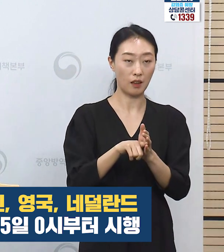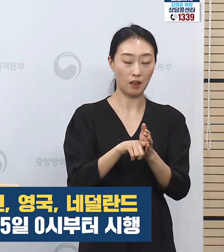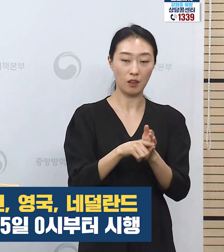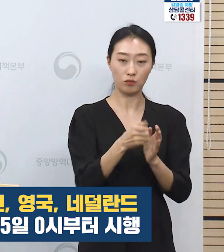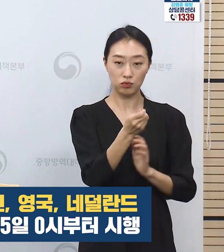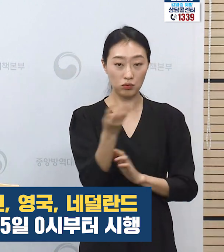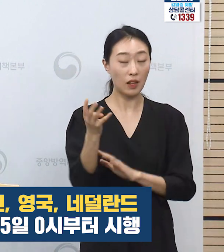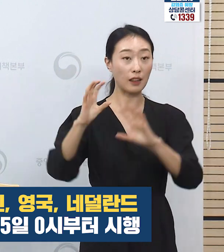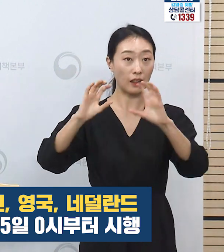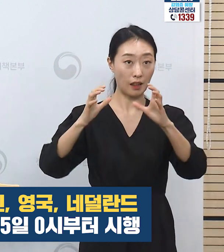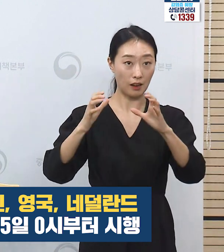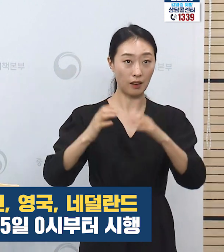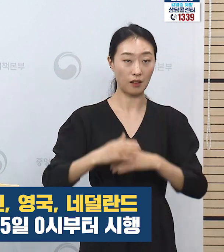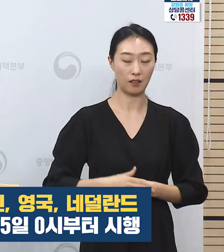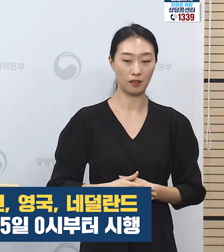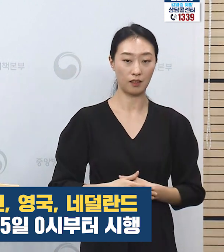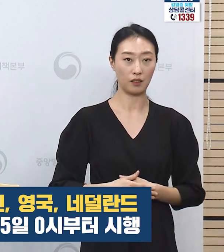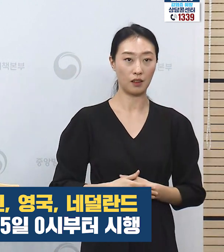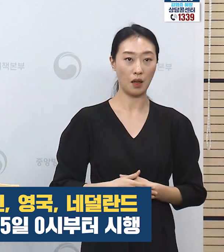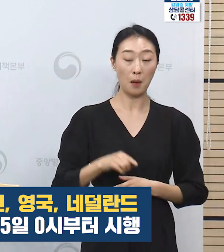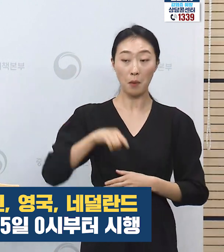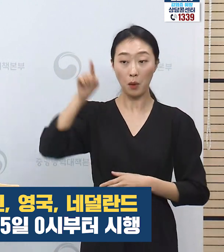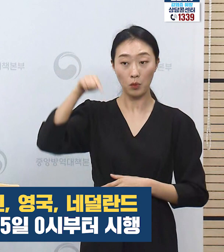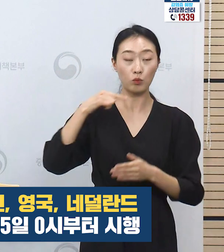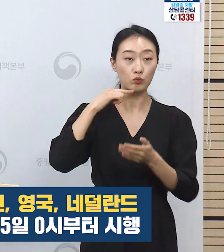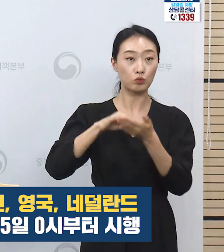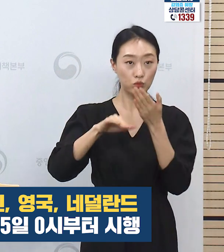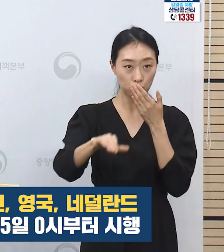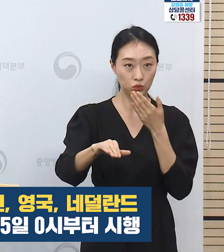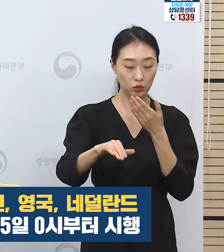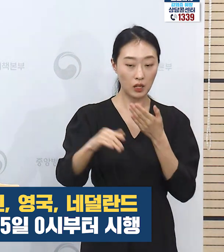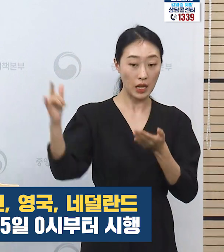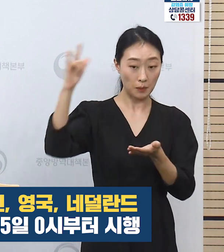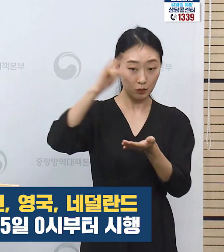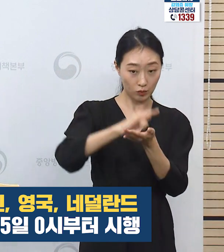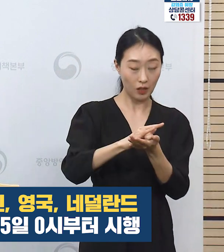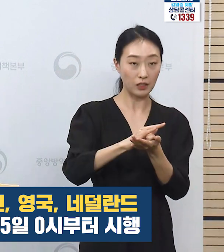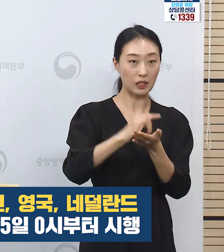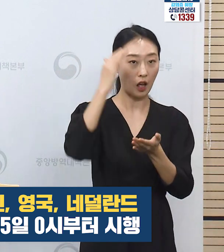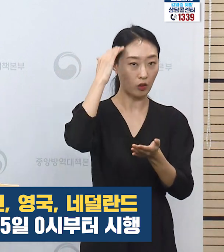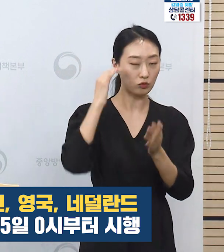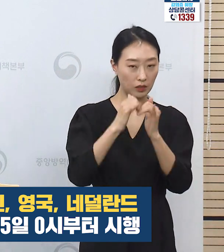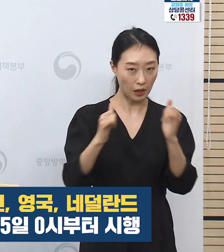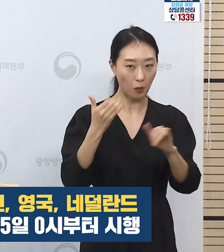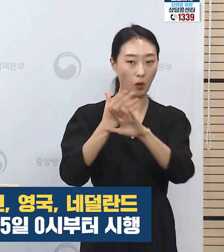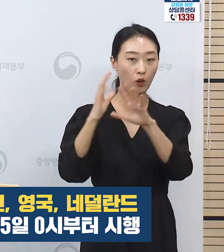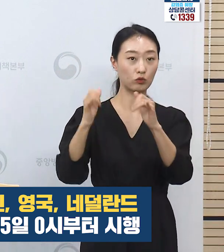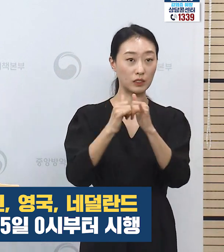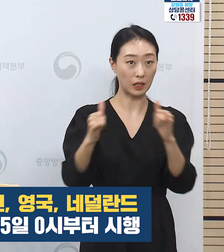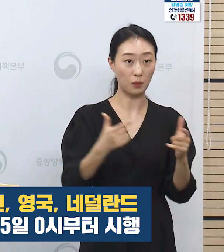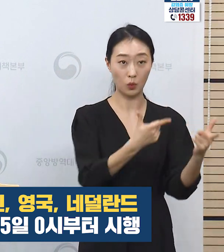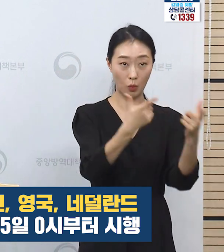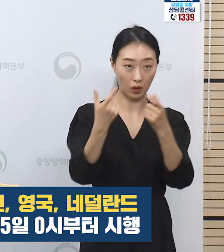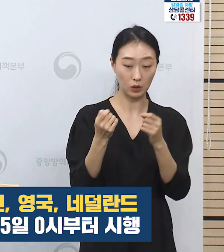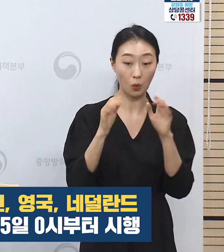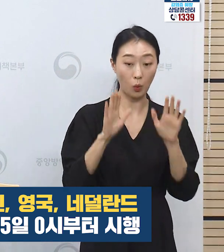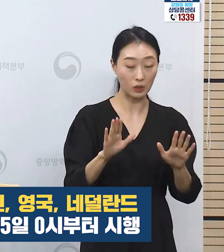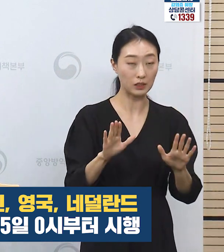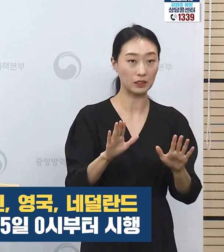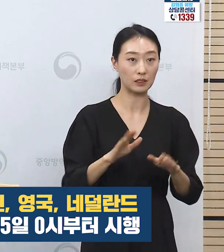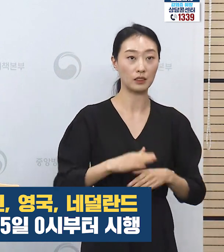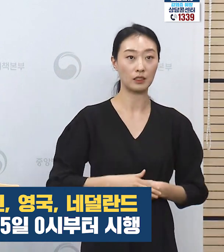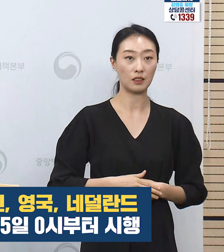네덜란드를 방문 체류 후에 입국하는 내외국인을 대상으로 해서 오는 3월 15일 0시를